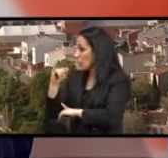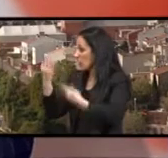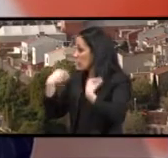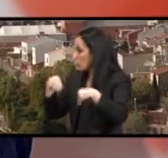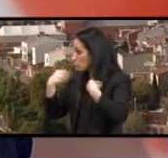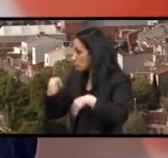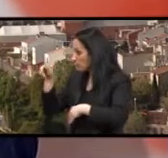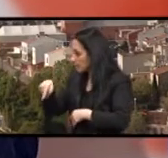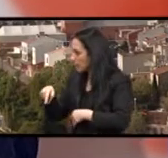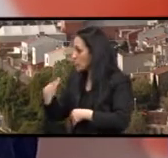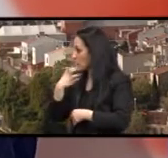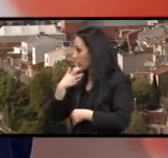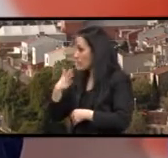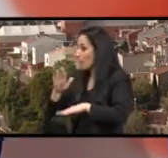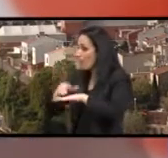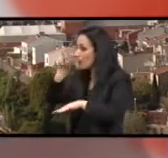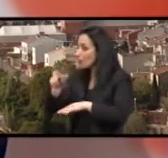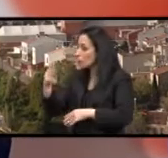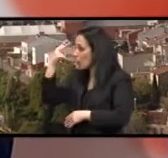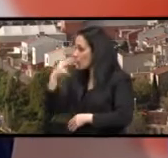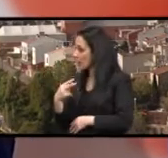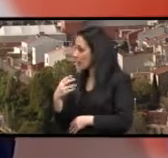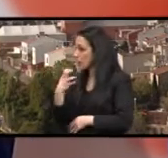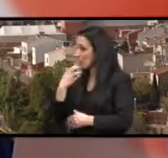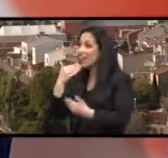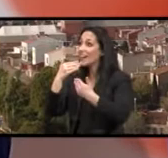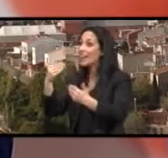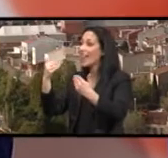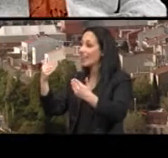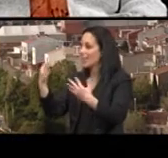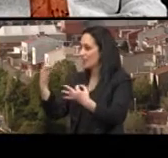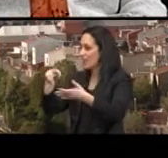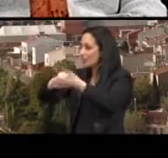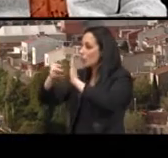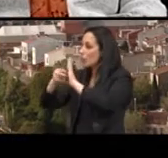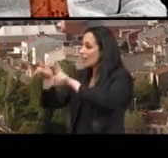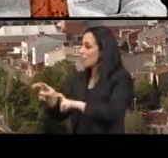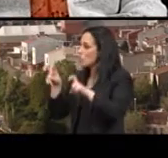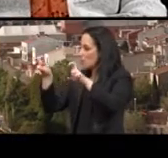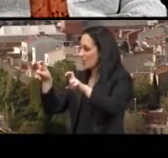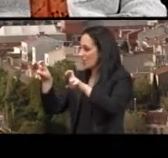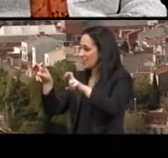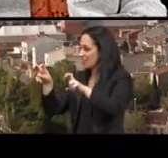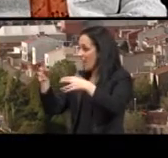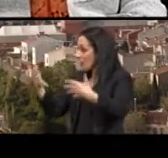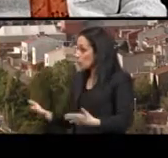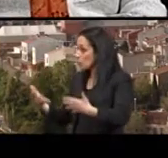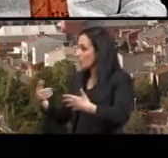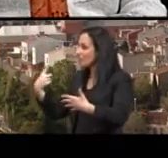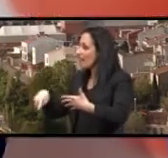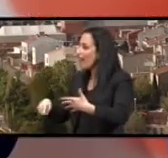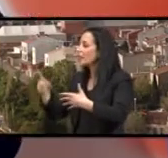a l'oci, per exemple, les persones cegues, aquí podem donar gràcies a les noves tecnologies, precisament, que avui dia hi ha